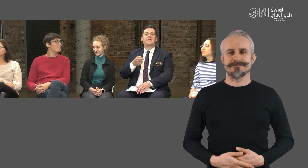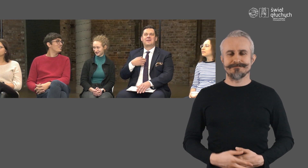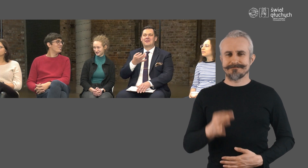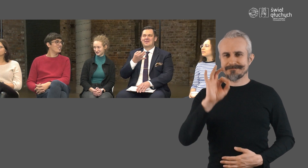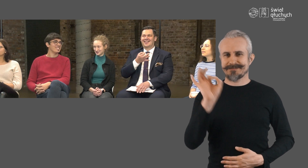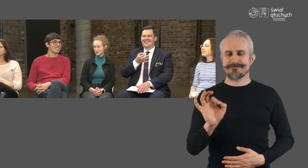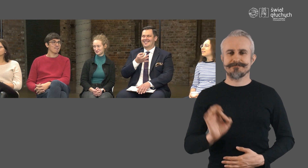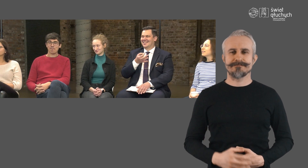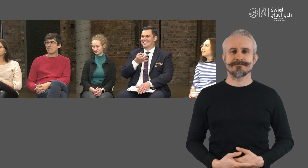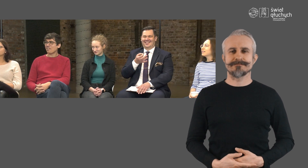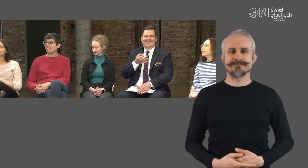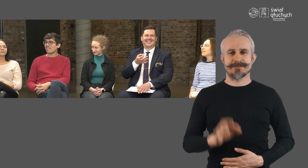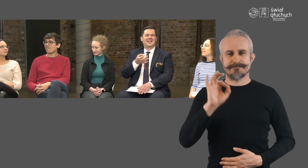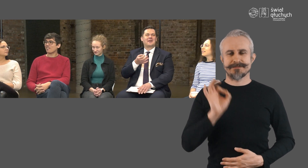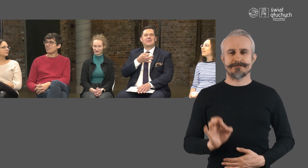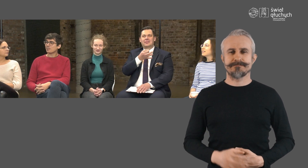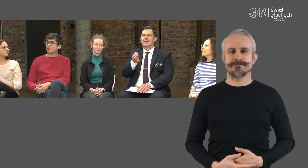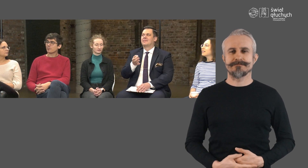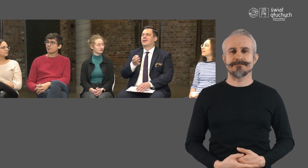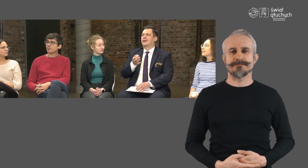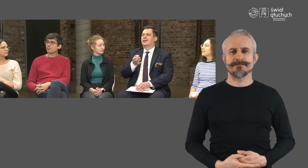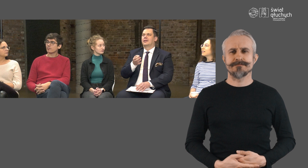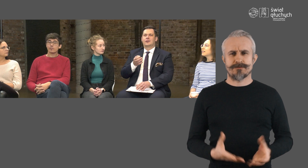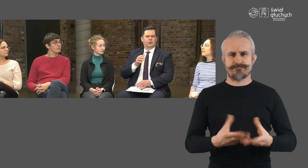Przepraszam. Dodatkowe pytanie.